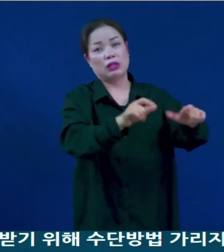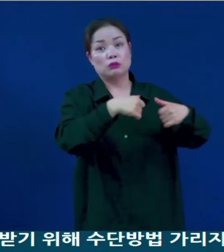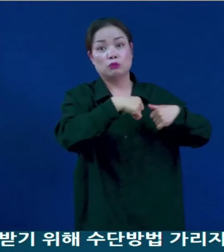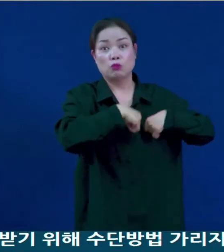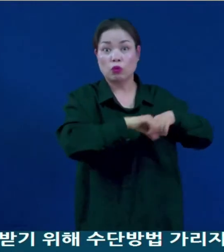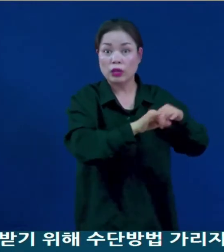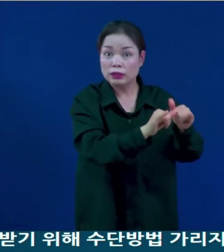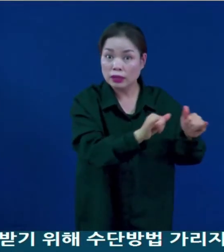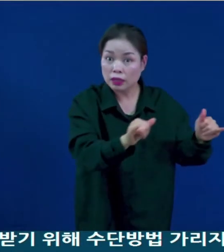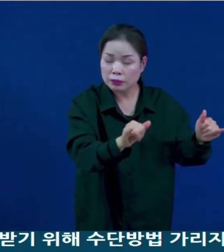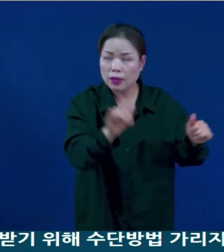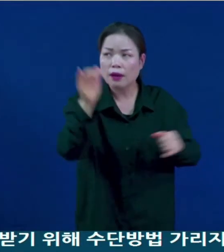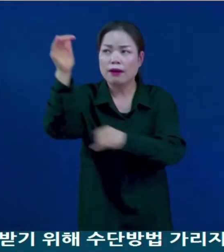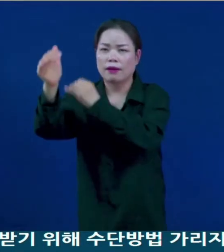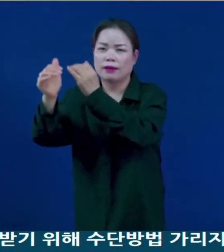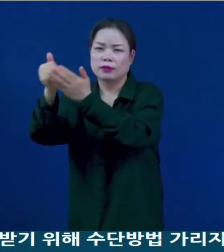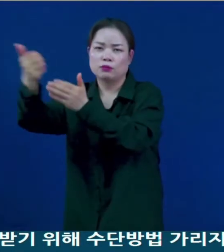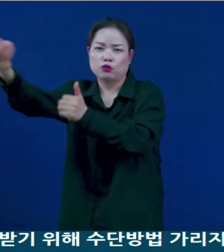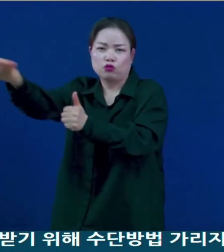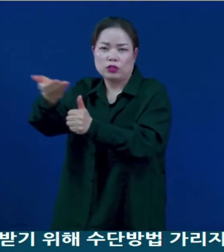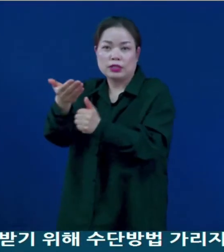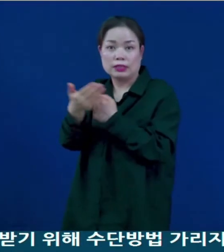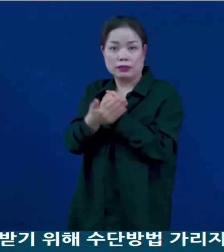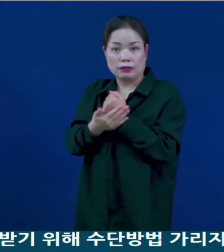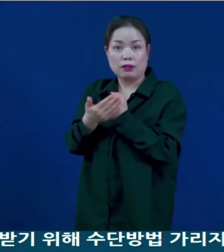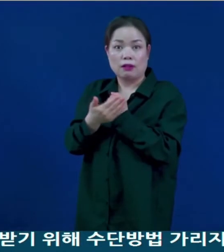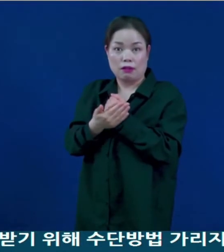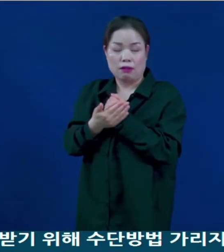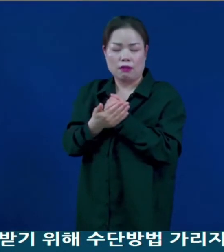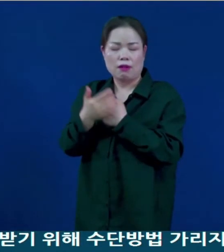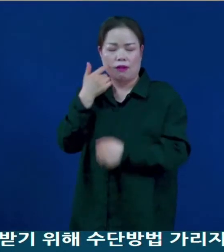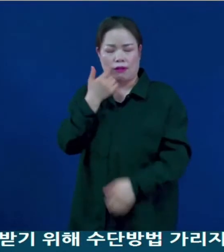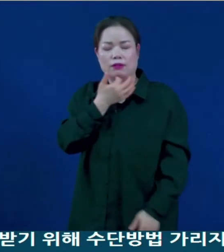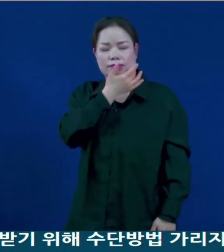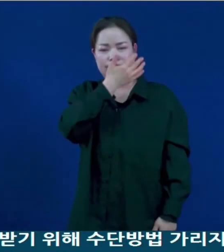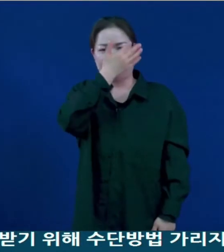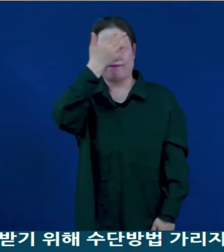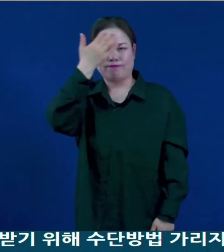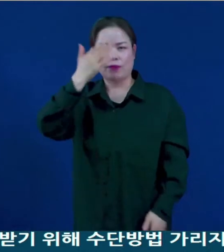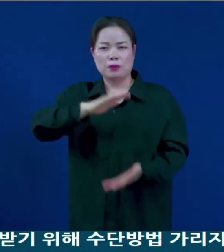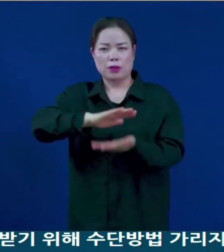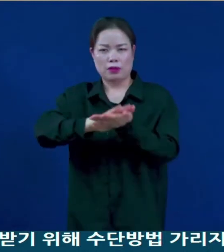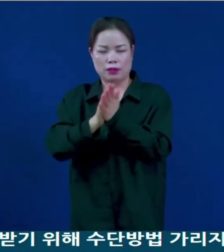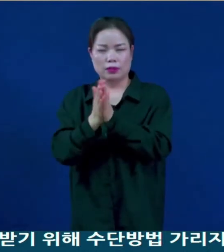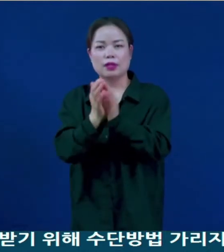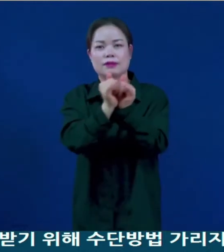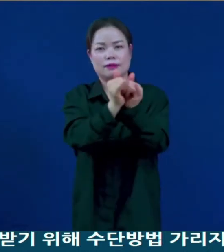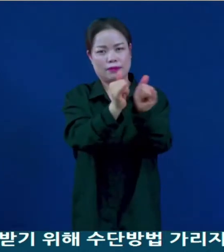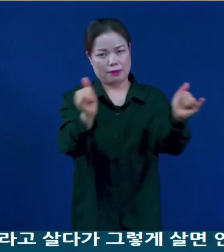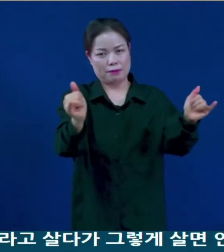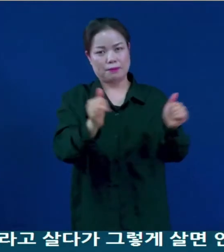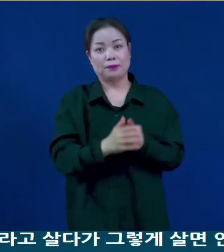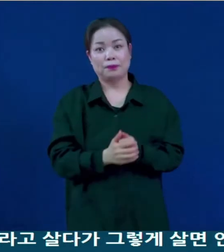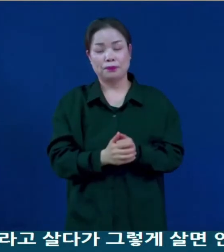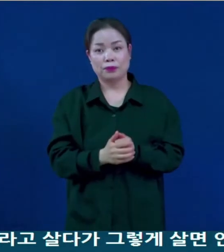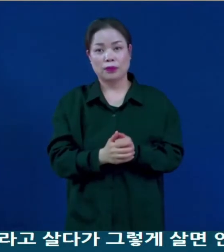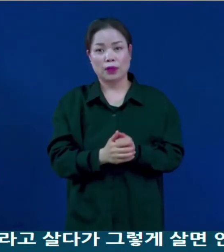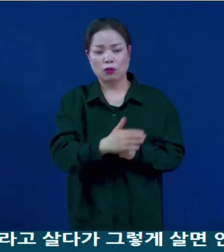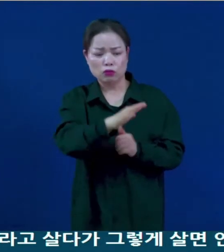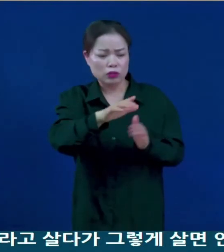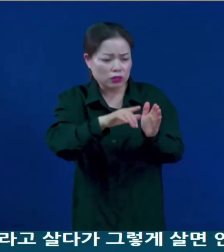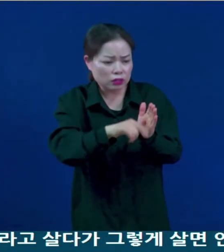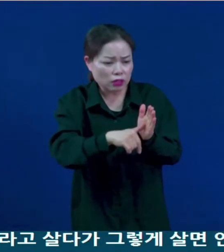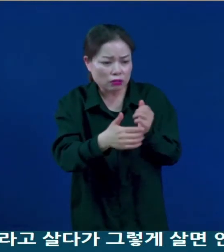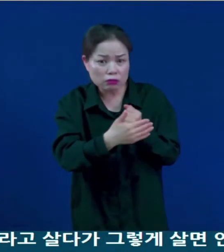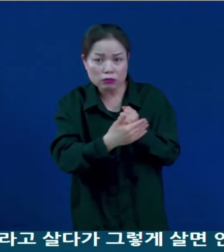사람은 하나님이 주신 은혜로 아름답게 달라진 사람들입니다. 우리 시대에는